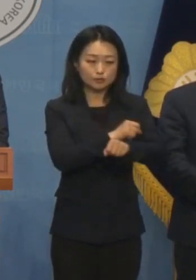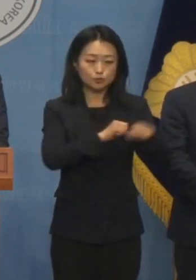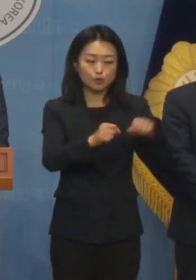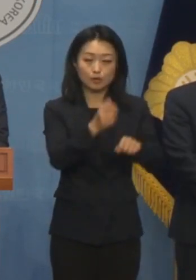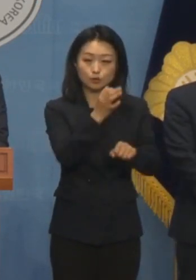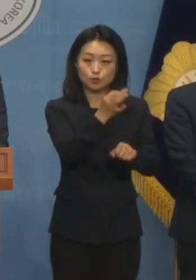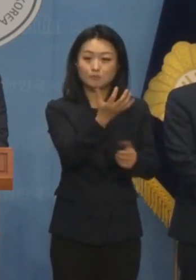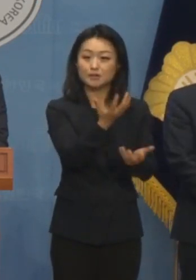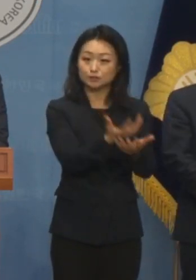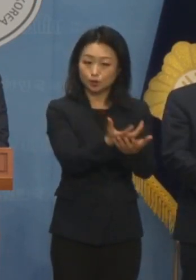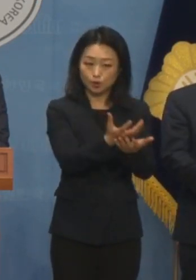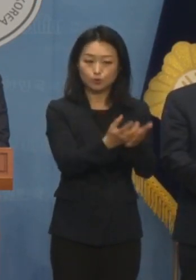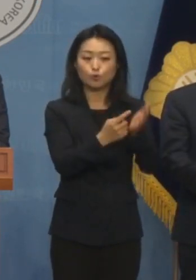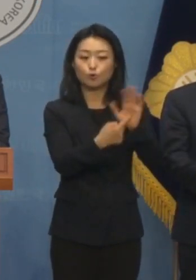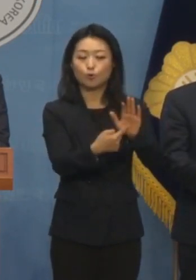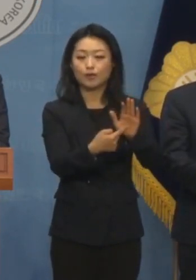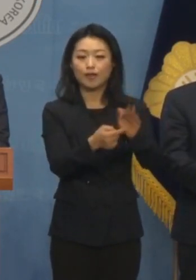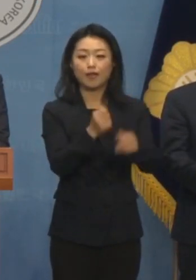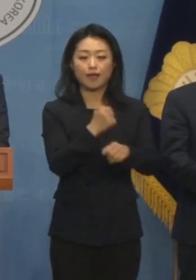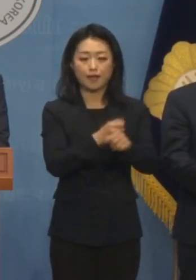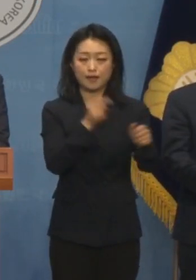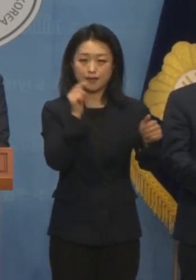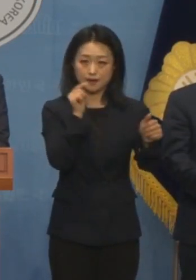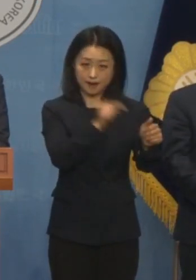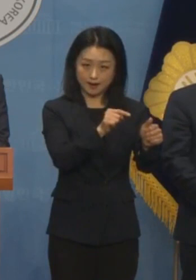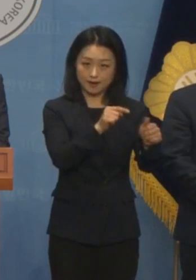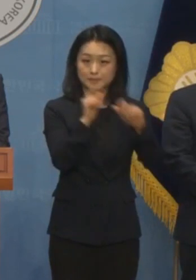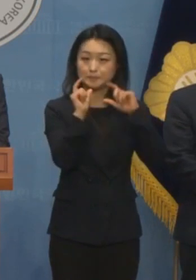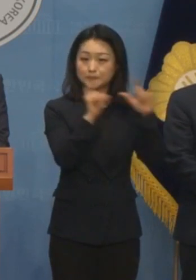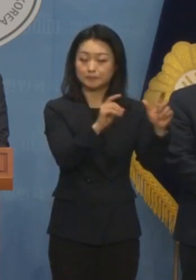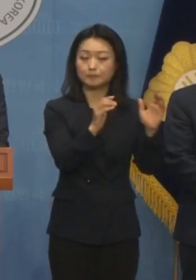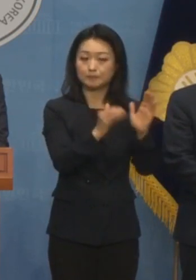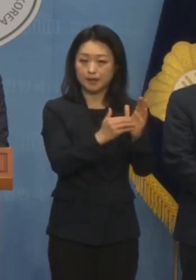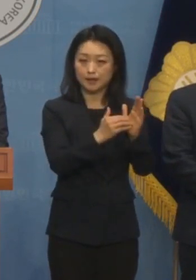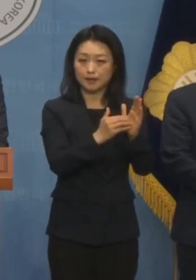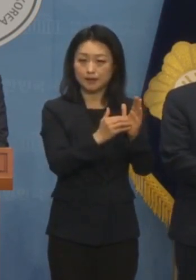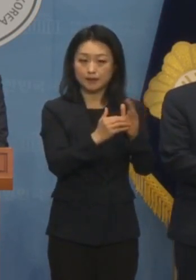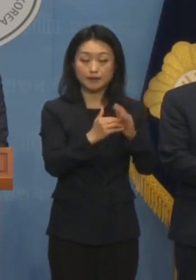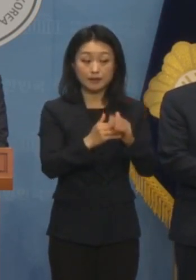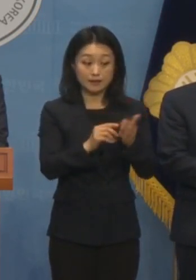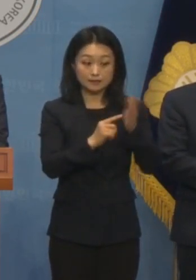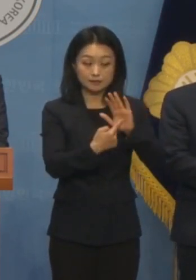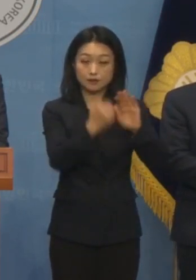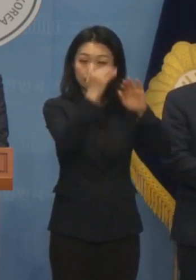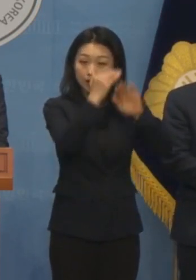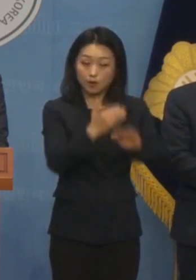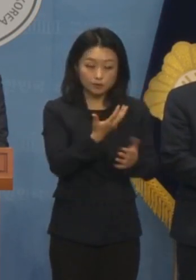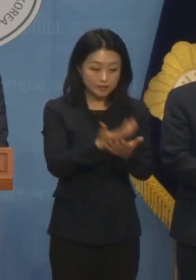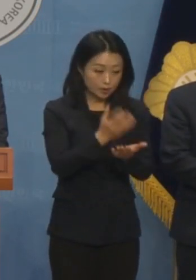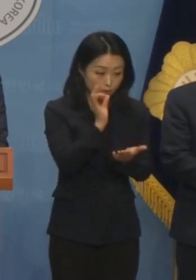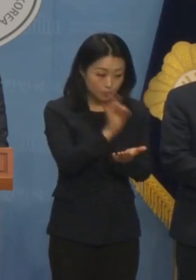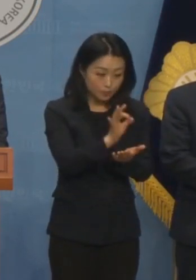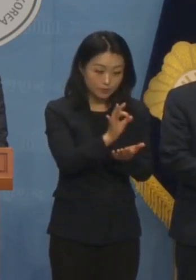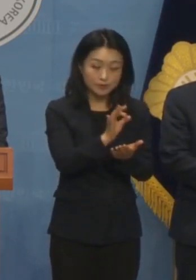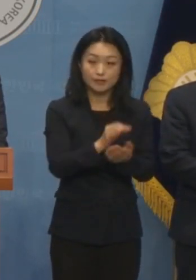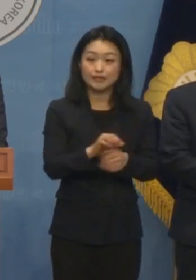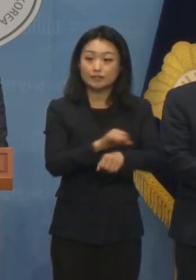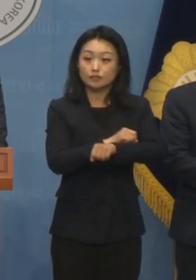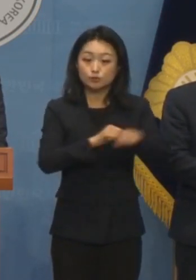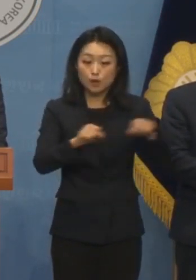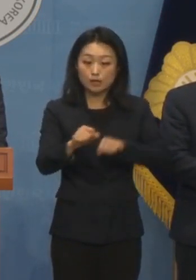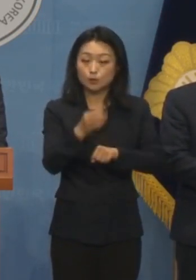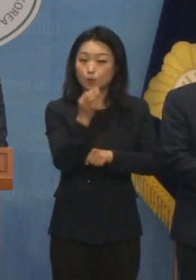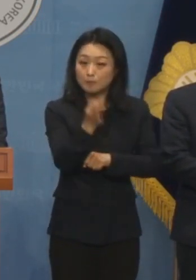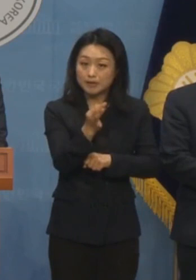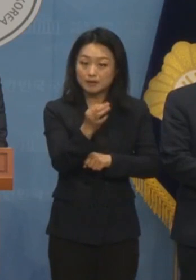증빙 자료를 공개해야 한다라고 판결했습니다. 이 판결에 따라 공개된 자료에서는 검찰이 특활비를